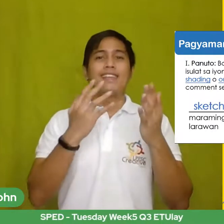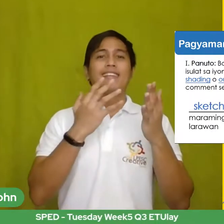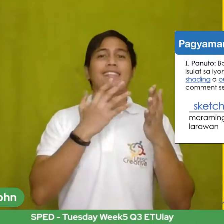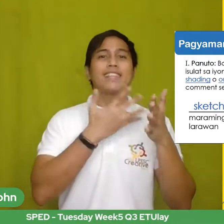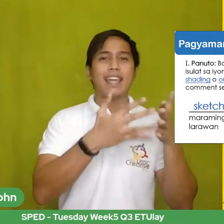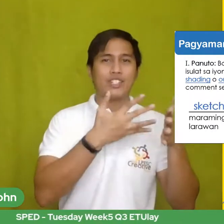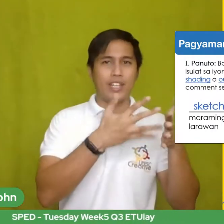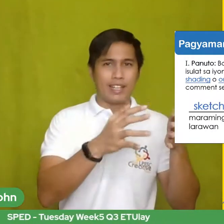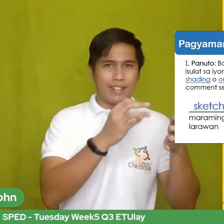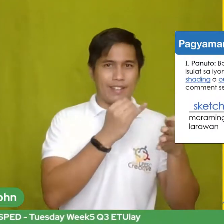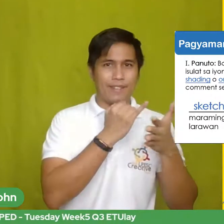sketching.